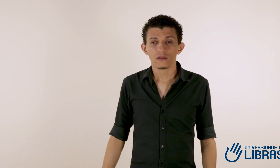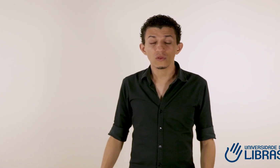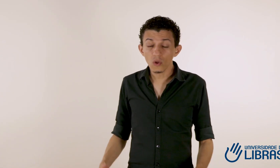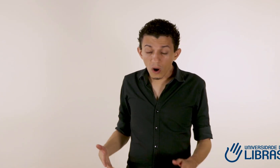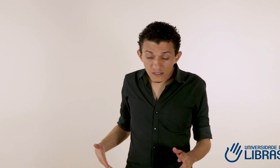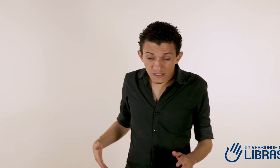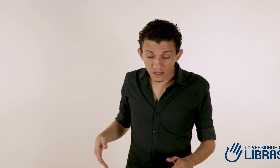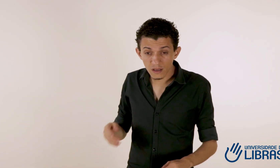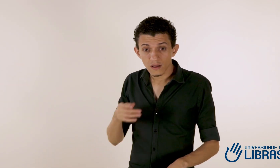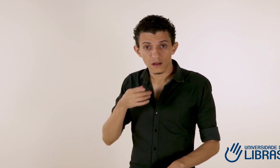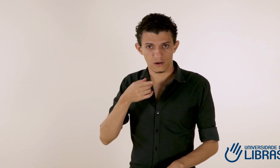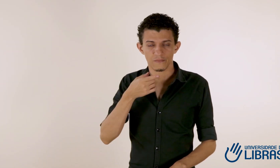Nossa!